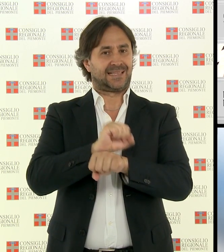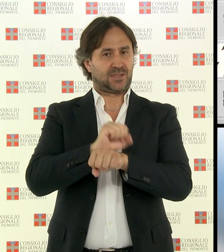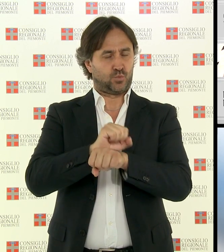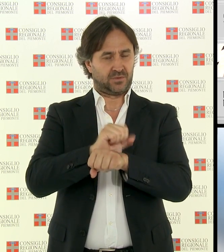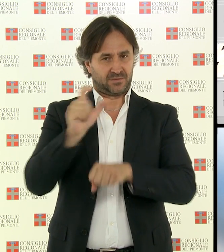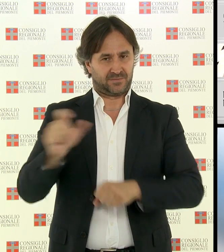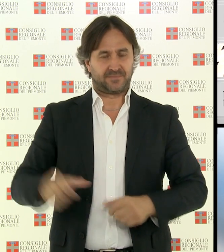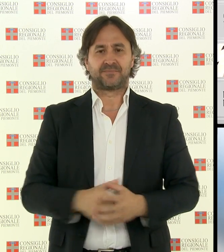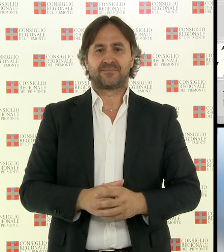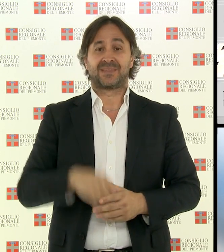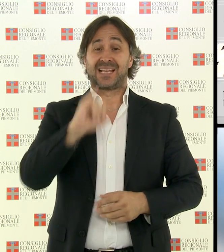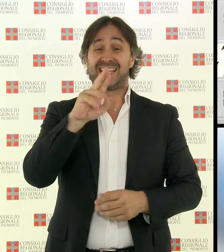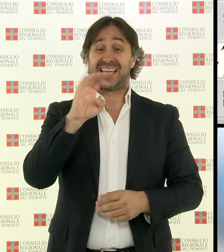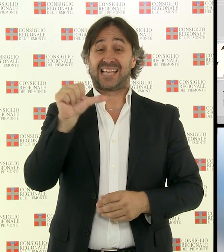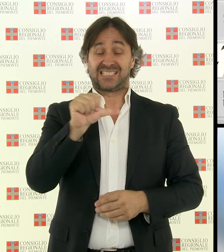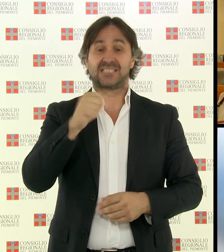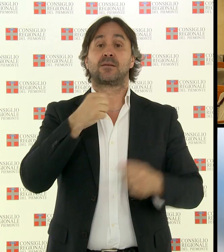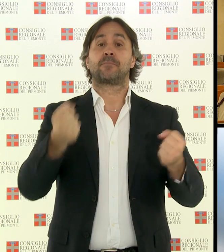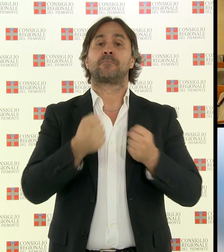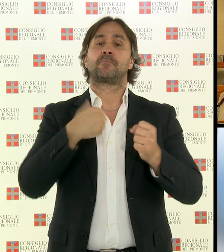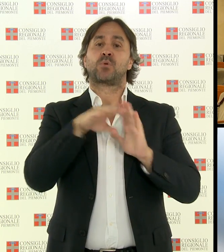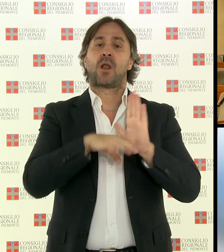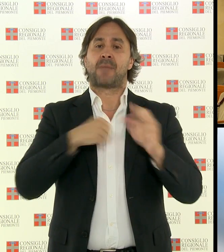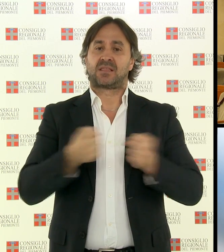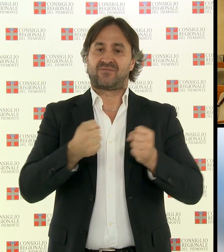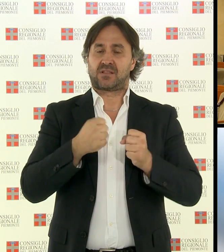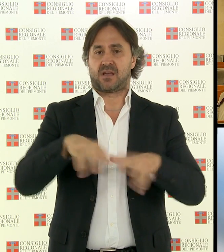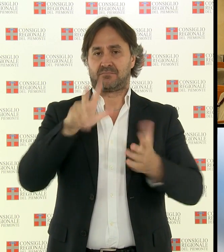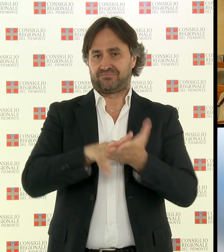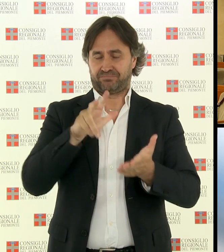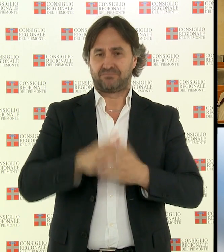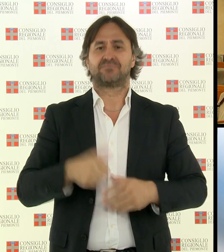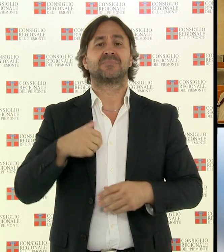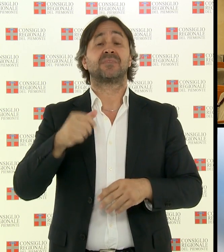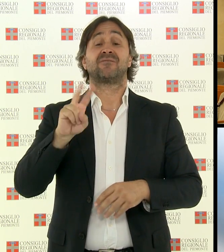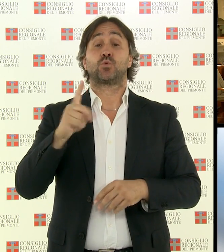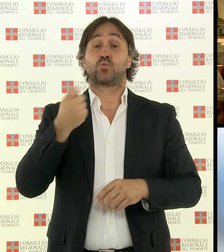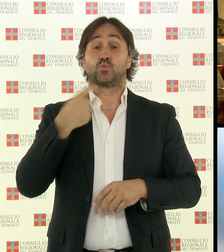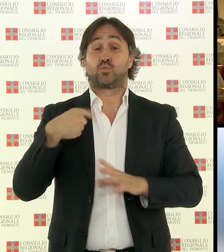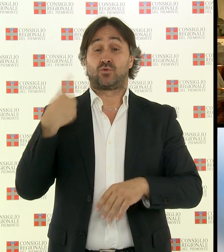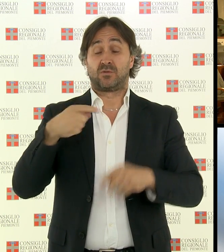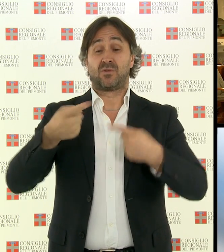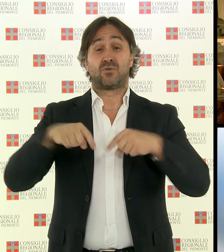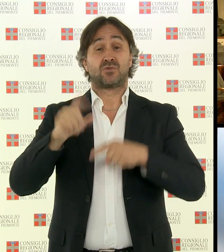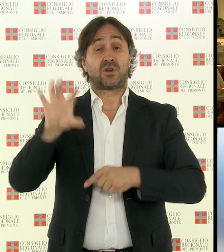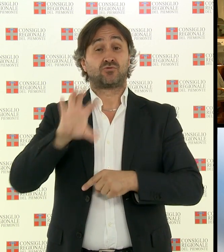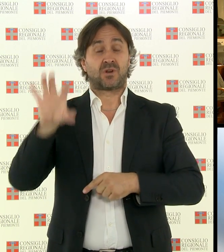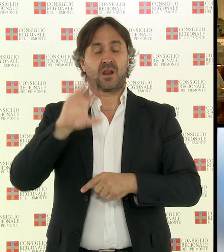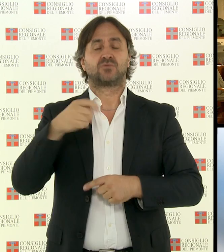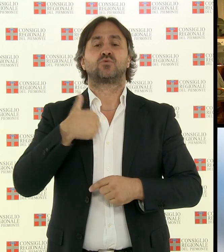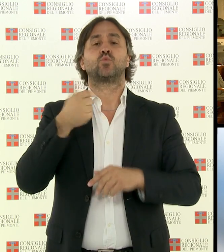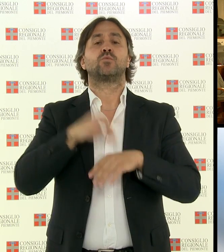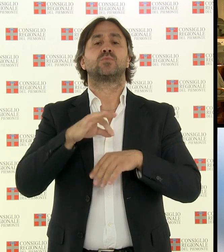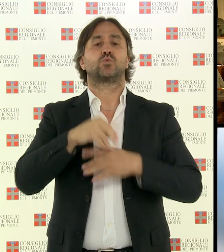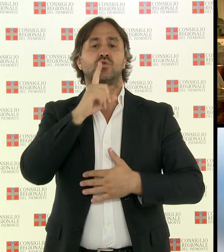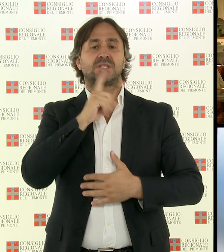IRES, approvato il programma di attività. In apertura della seduta del 21 giugno il Consiglio regionale ha ricordato con un minuto di silenzio le